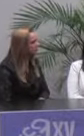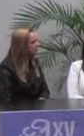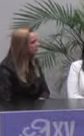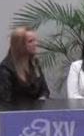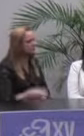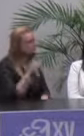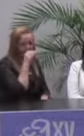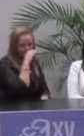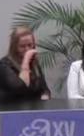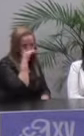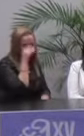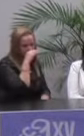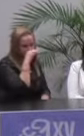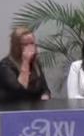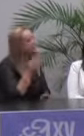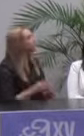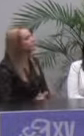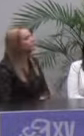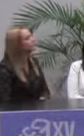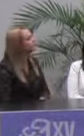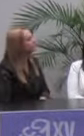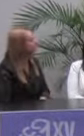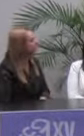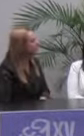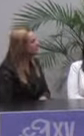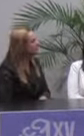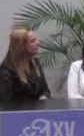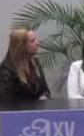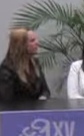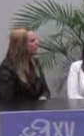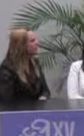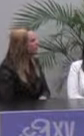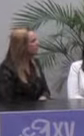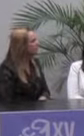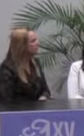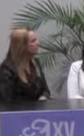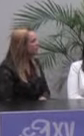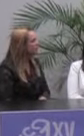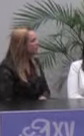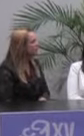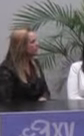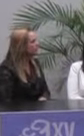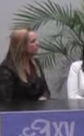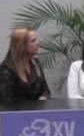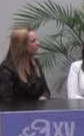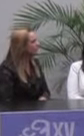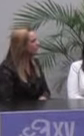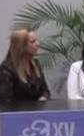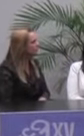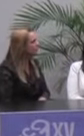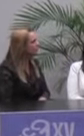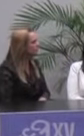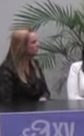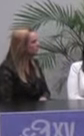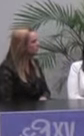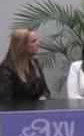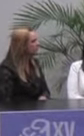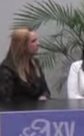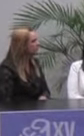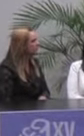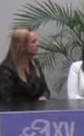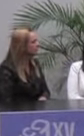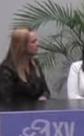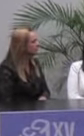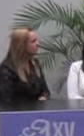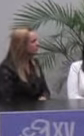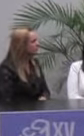uma coisa. É importante não só para o profissional, é importante para a família, porque a intercorrência ela não tem momento. É por